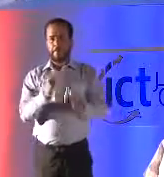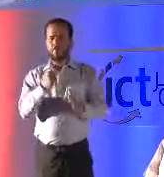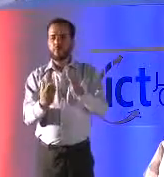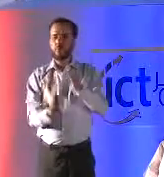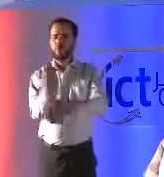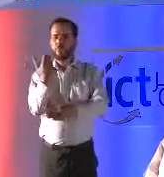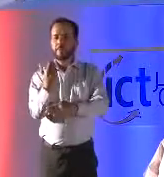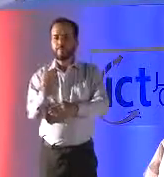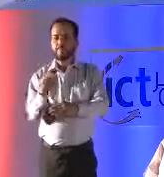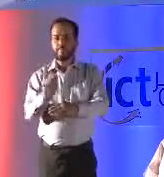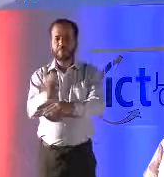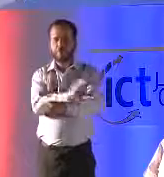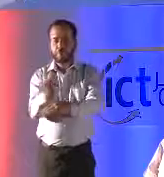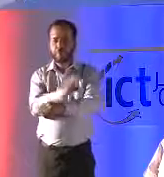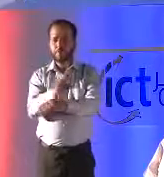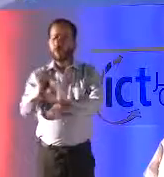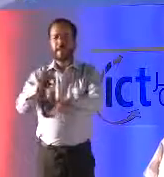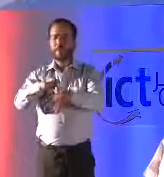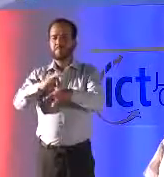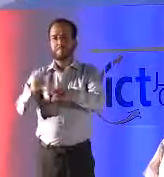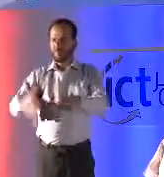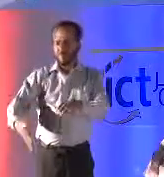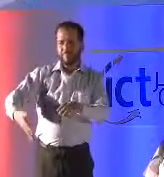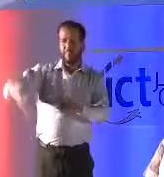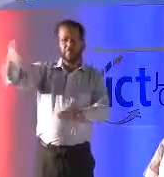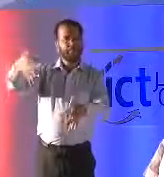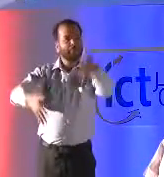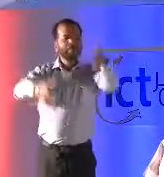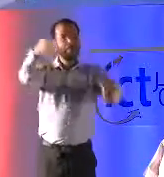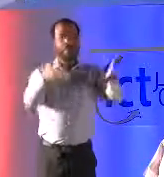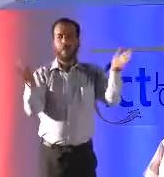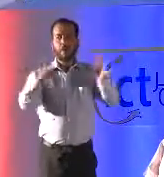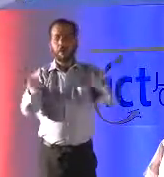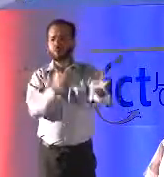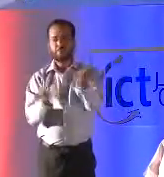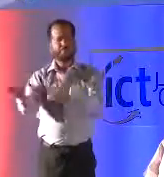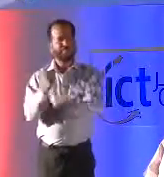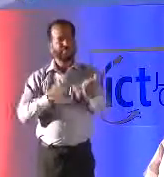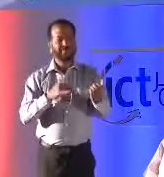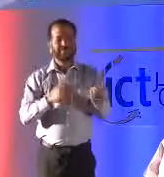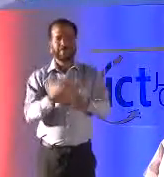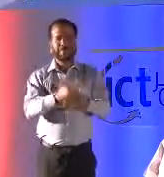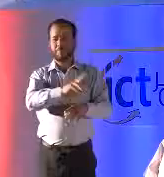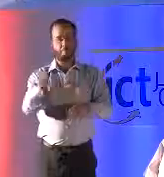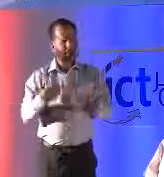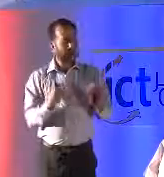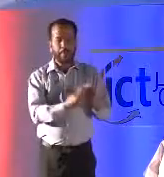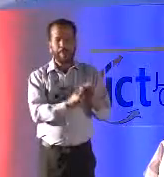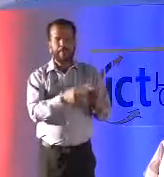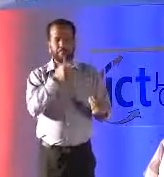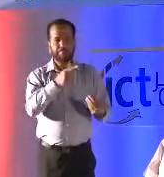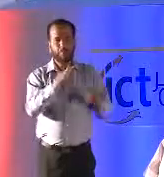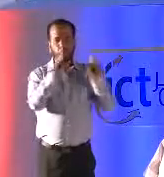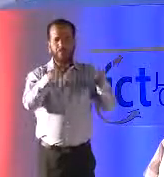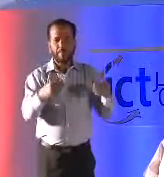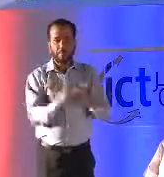جديد من المستخدمين لهذه التقنيات، وأنا سعيد جدا أن أرى عدد كبير من تلك الفئة هنا معي في